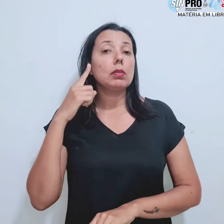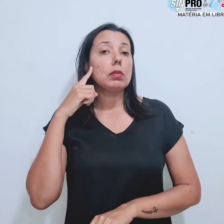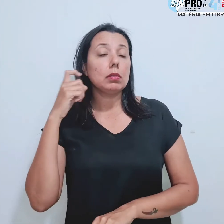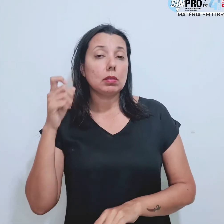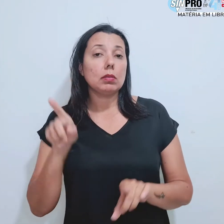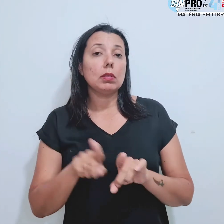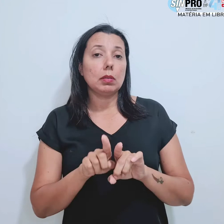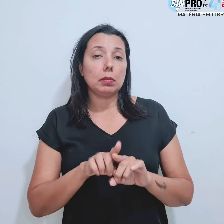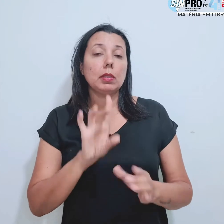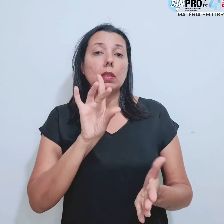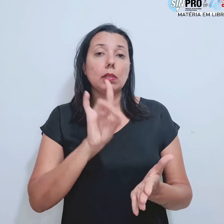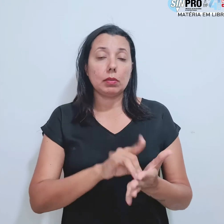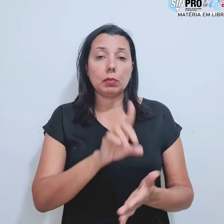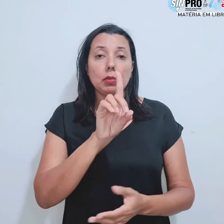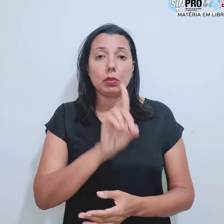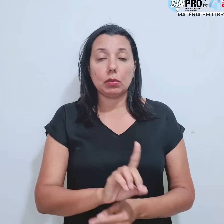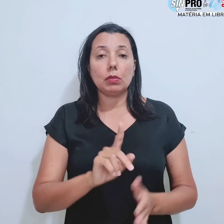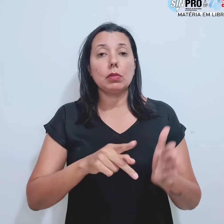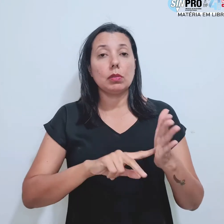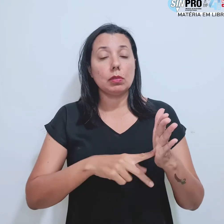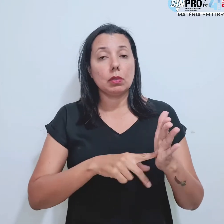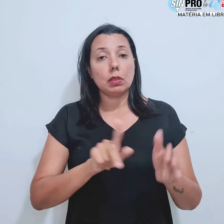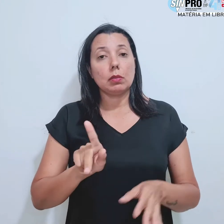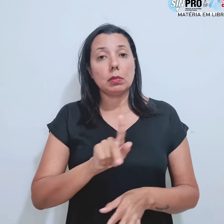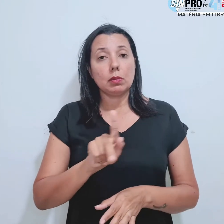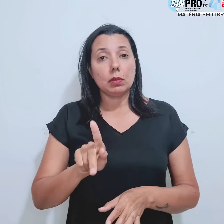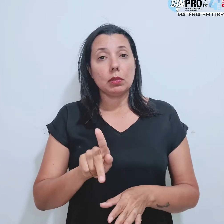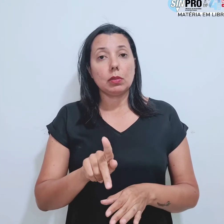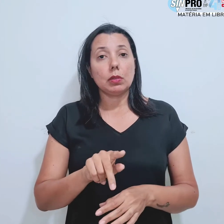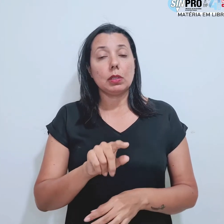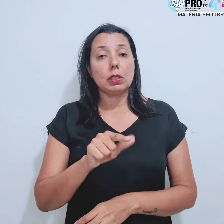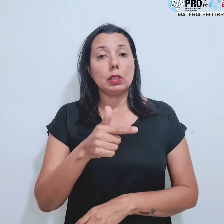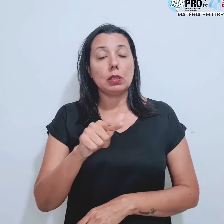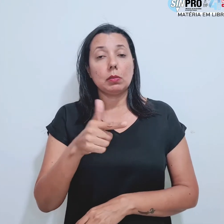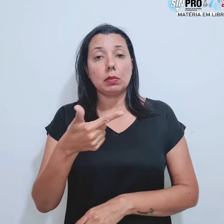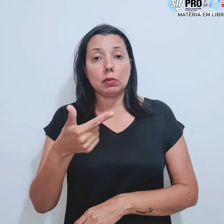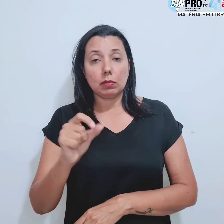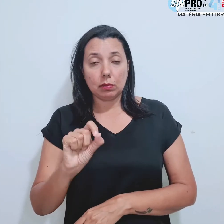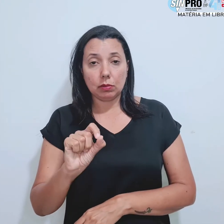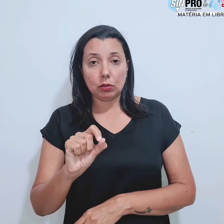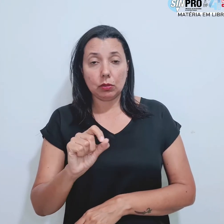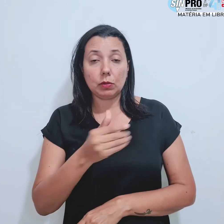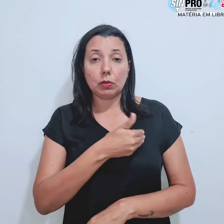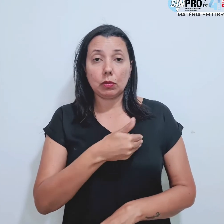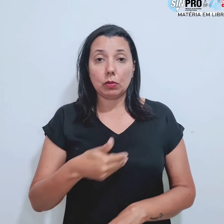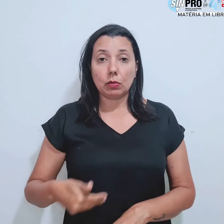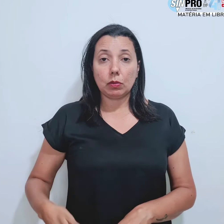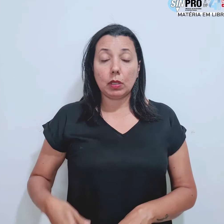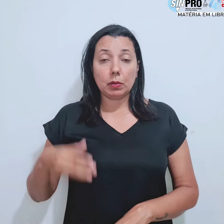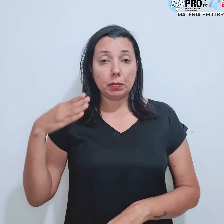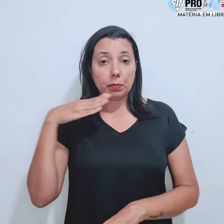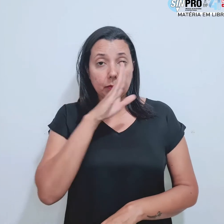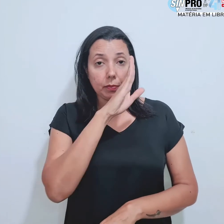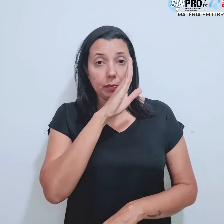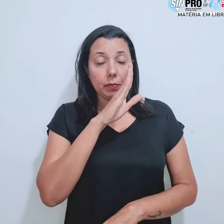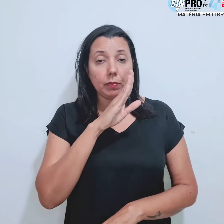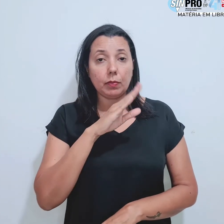audição, afirma o diretor do Simpro. Em 2020, o governo Bolsonaro